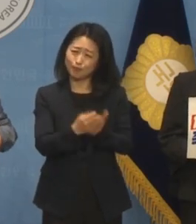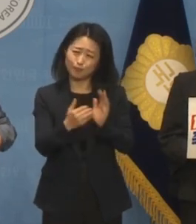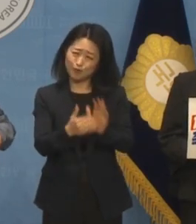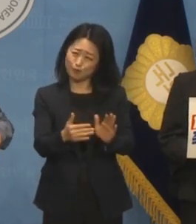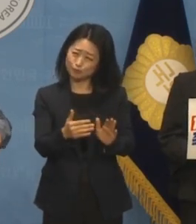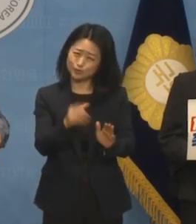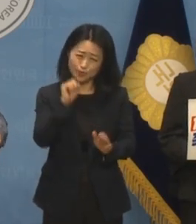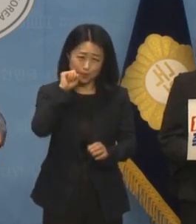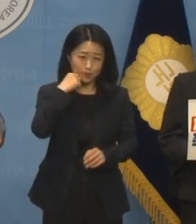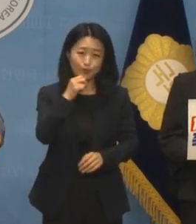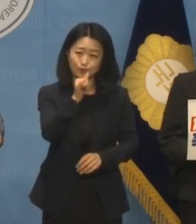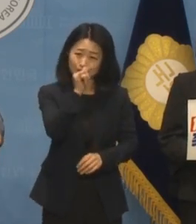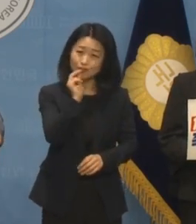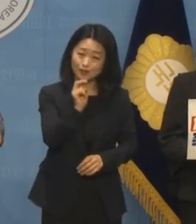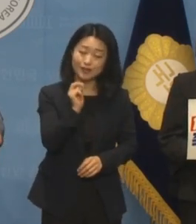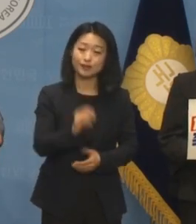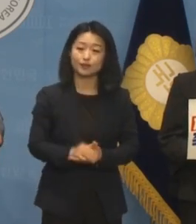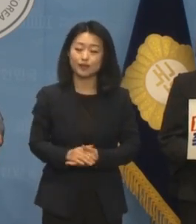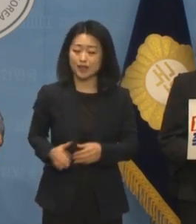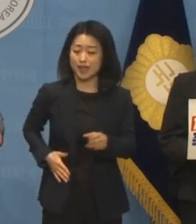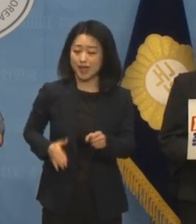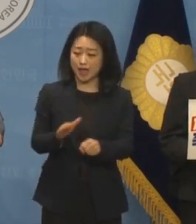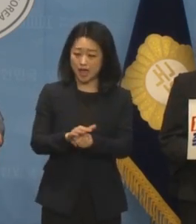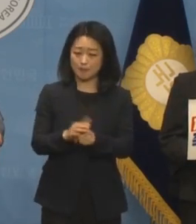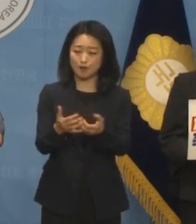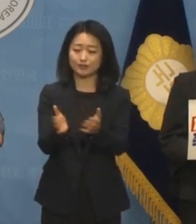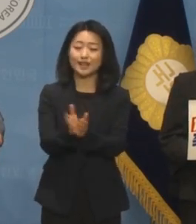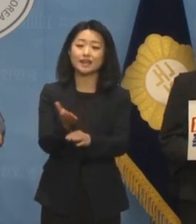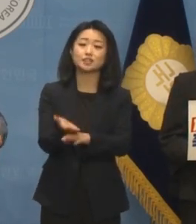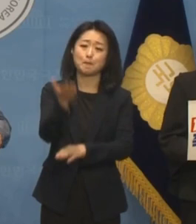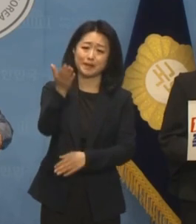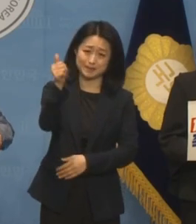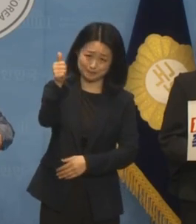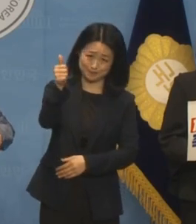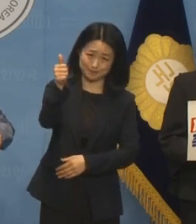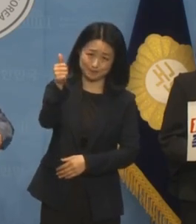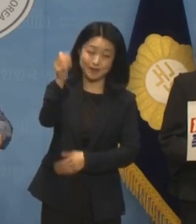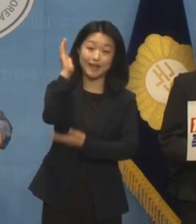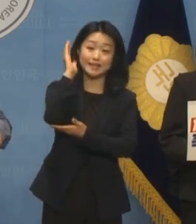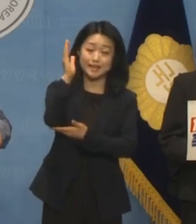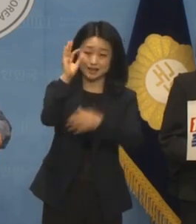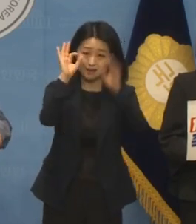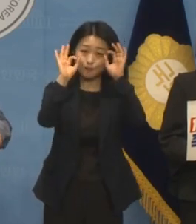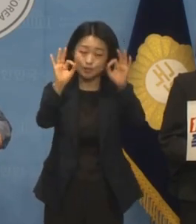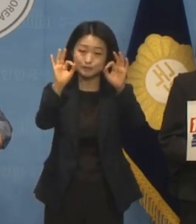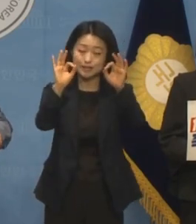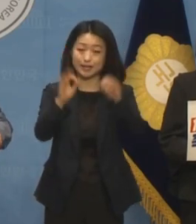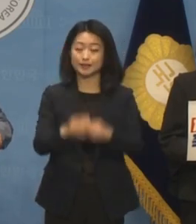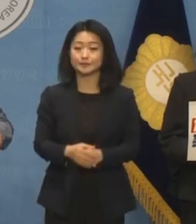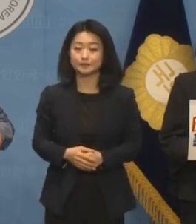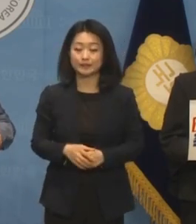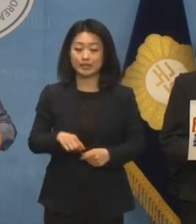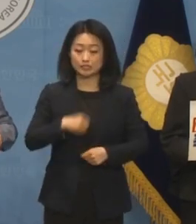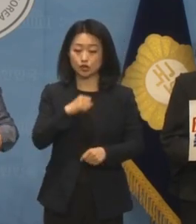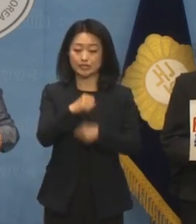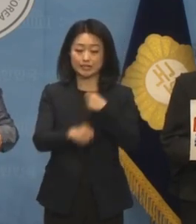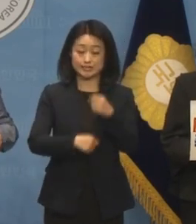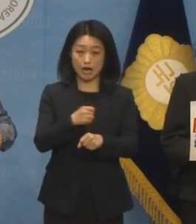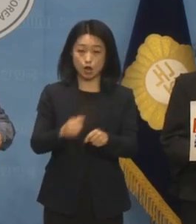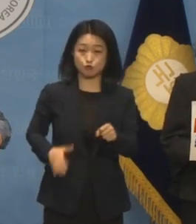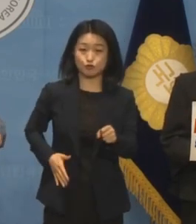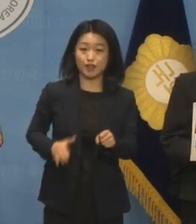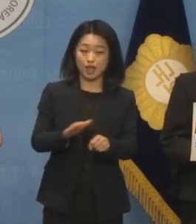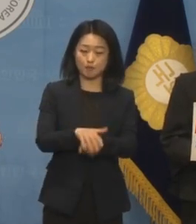예, 우리 해병대 분들 선배님들 이야기를 먼저 들어보겠습니다. 정의자 해병대 연대의